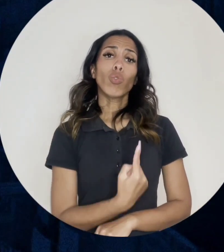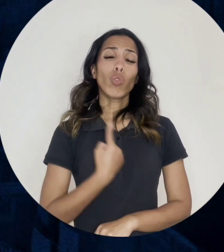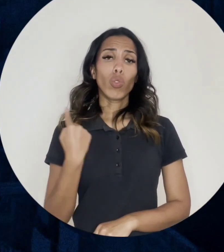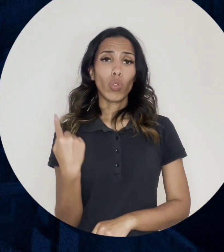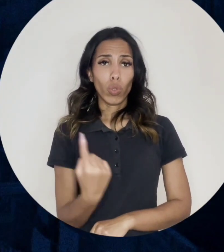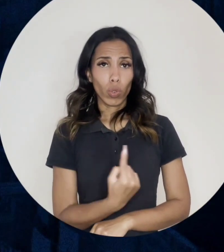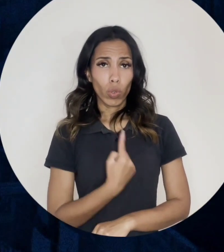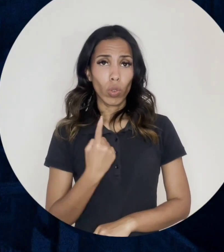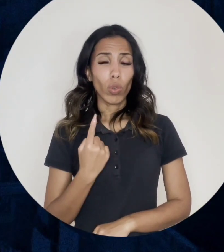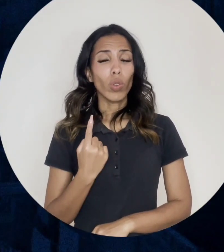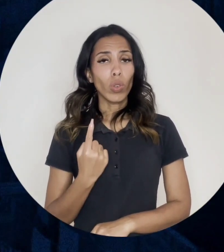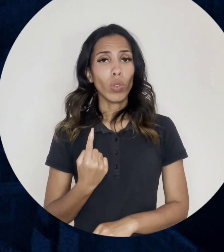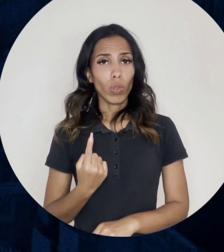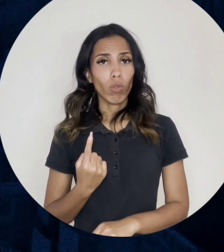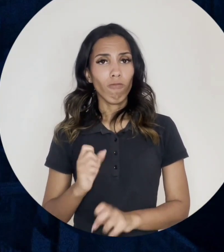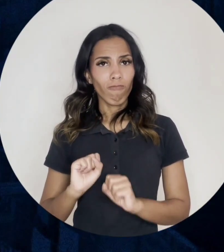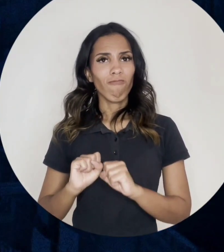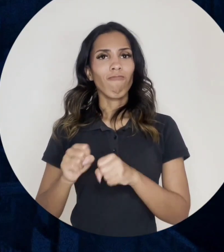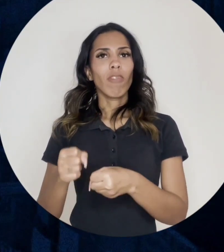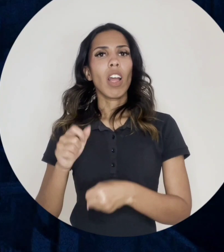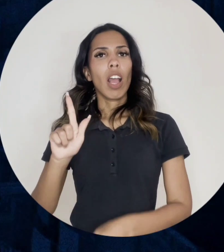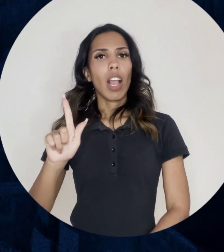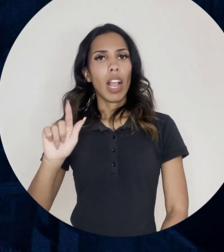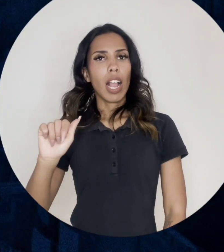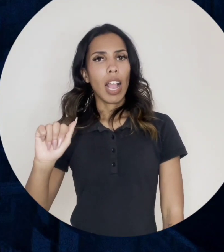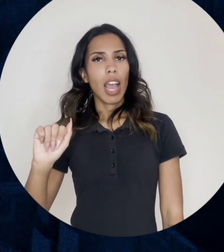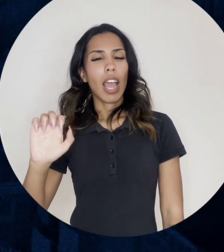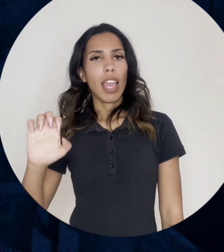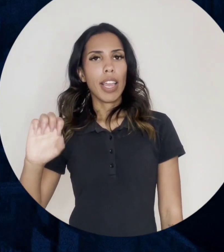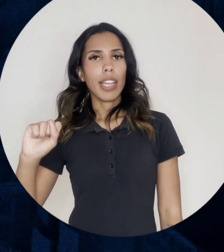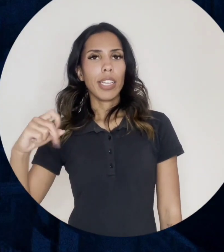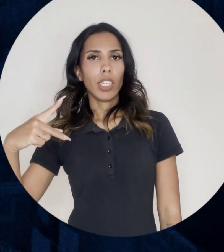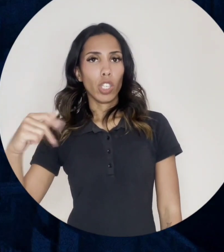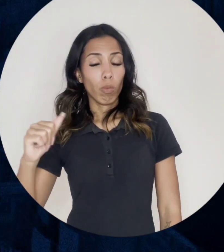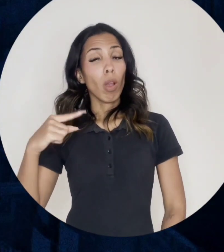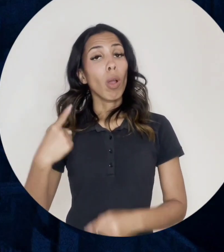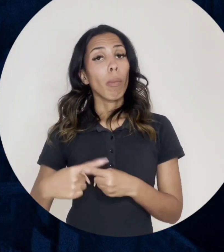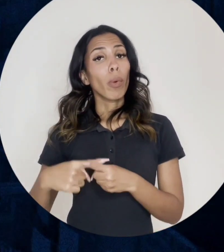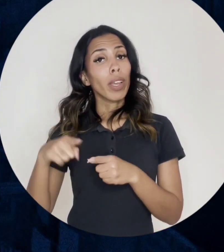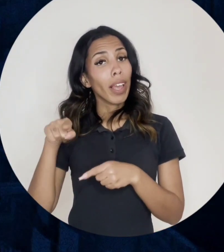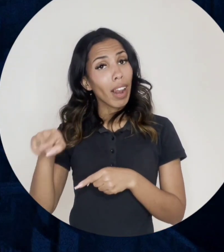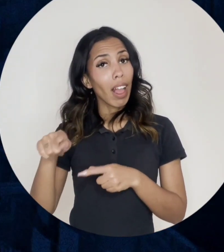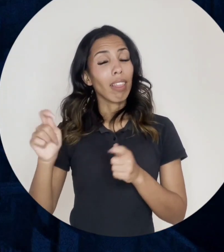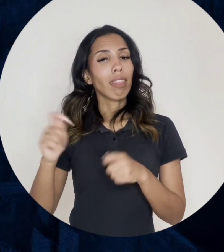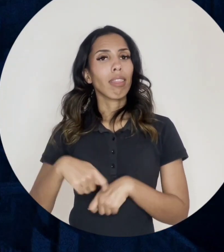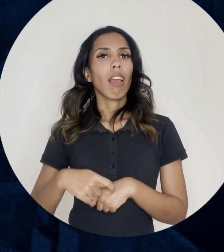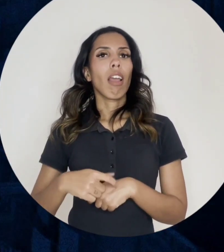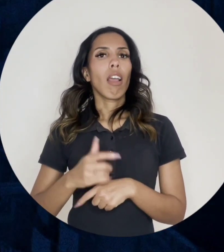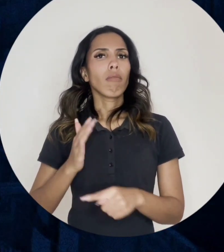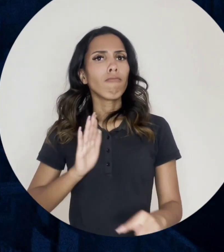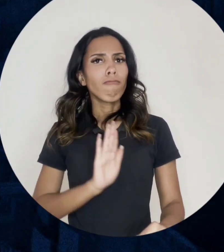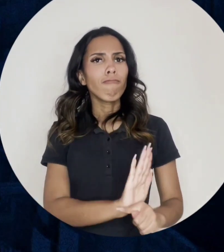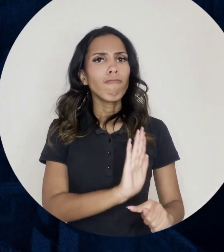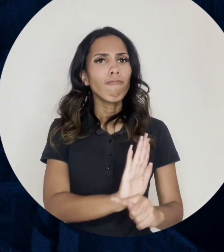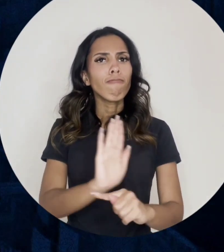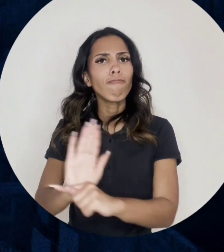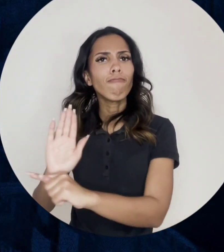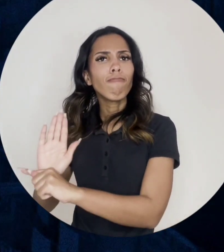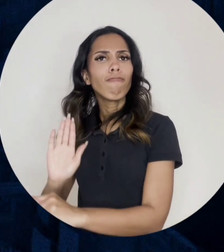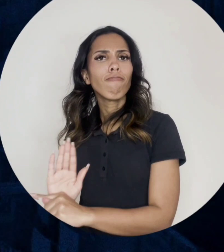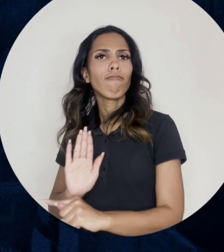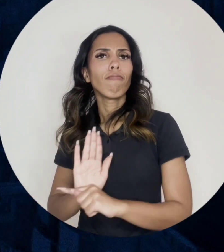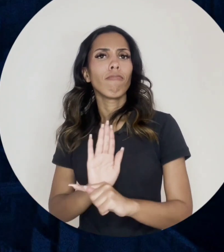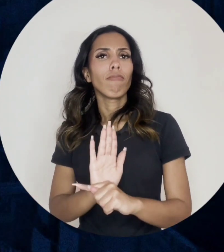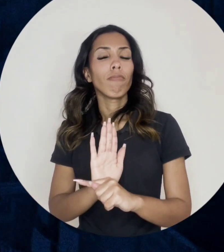fundou o GAESPA. Porque através do GAESPA a gente poderia correr atrás